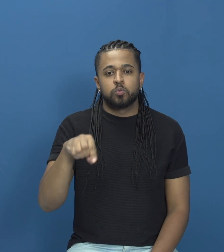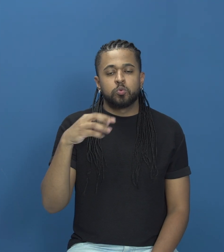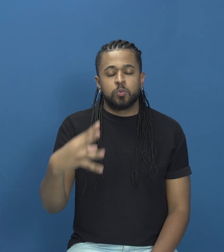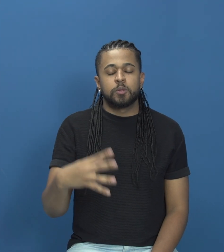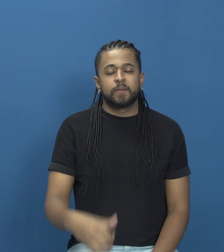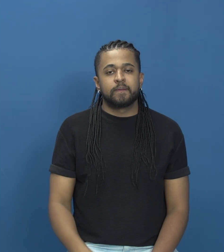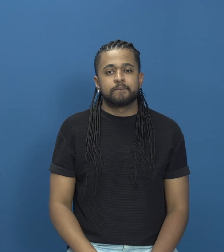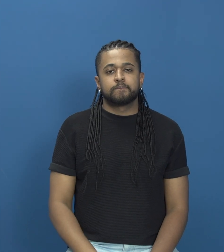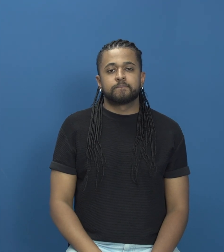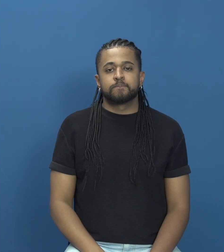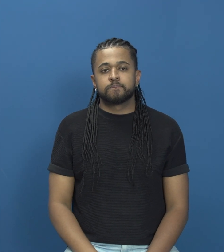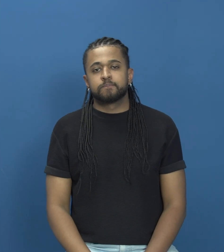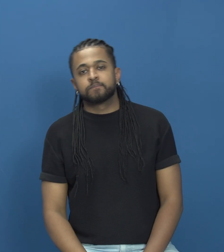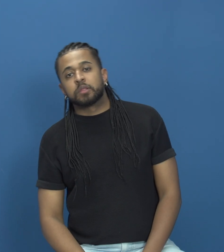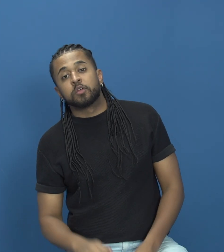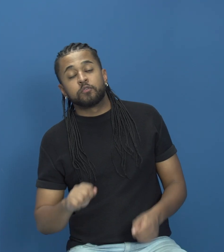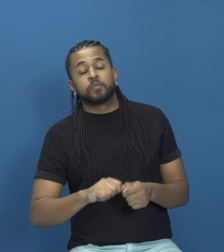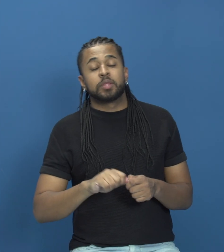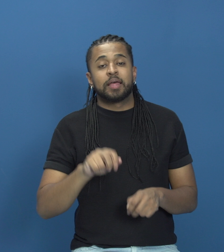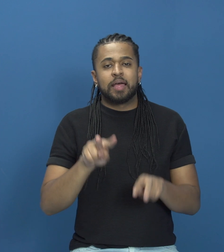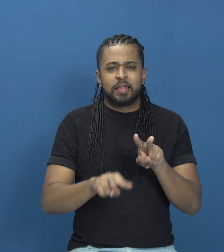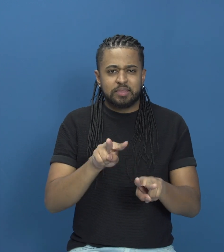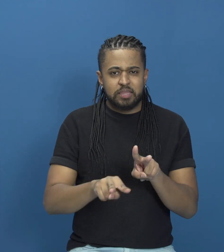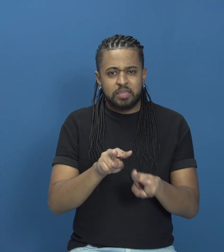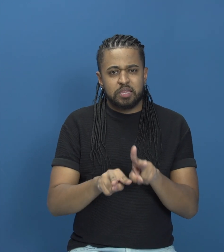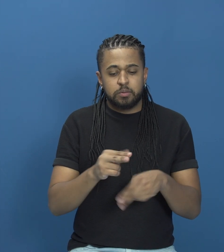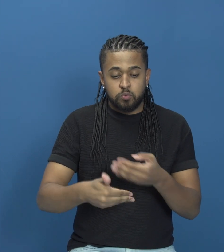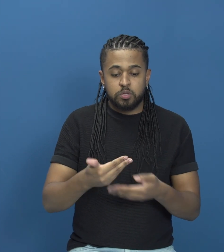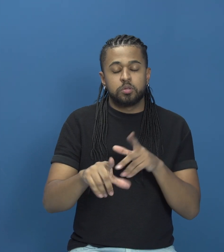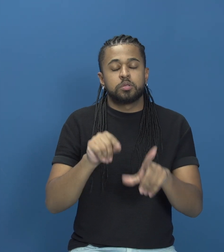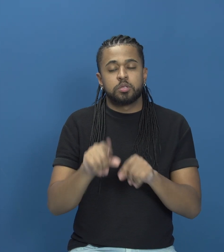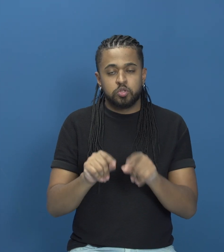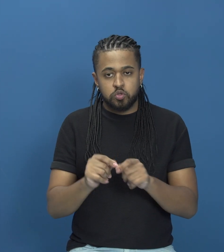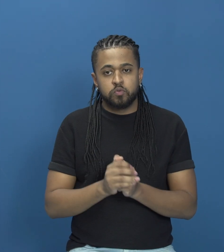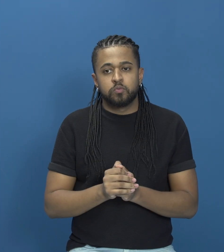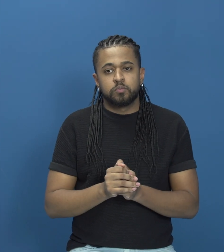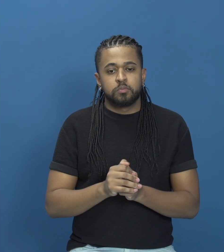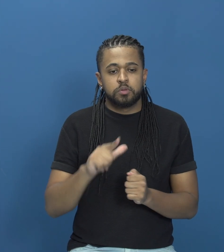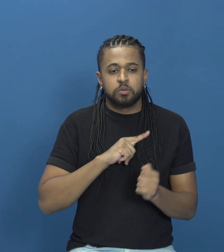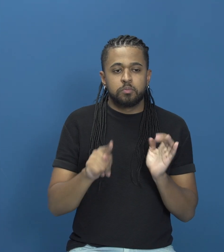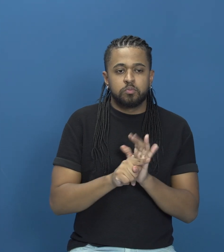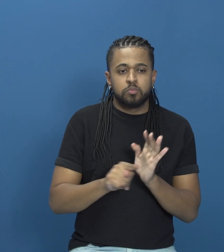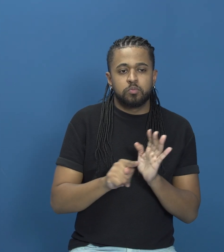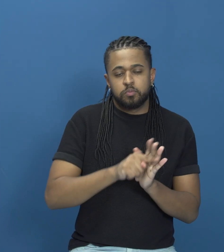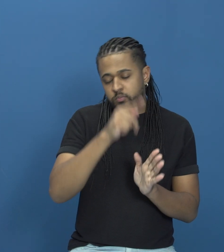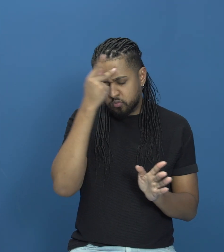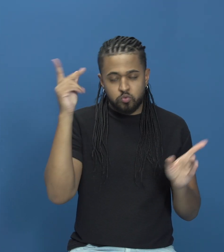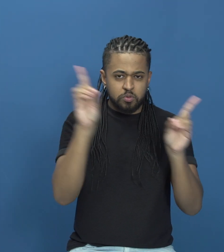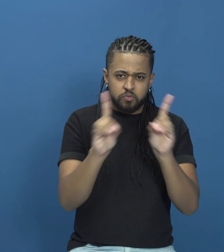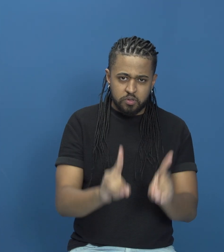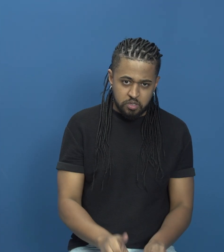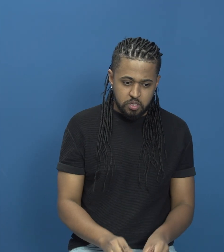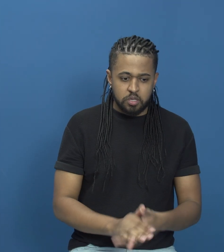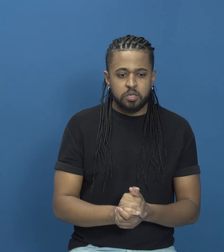11.9.4. Para efeito de análise no presente processo seletivo, considera-se pessoa com